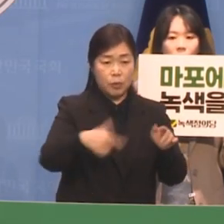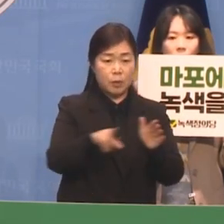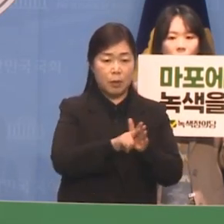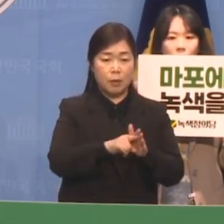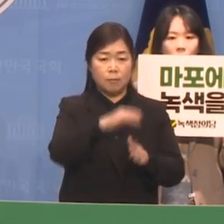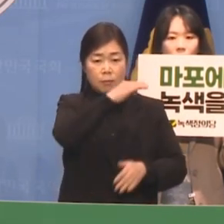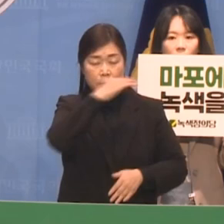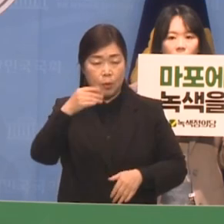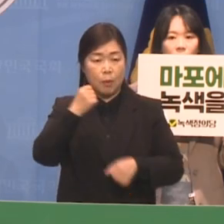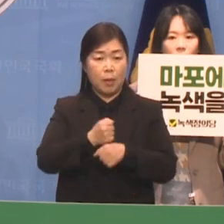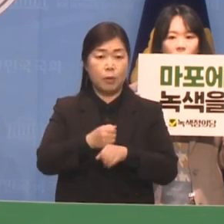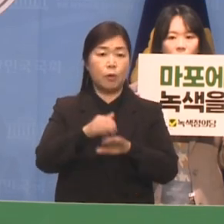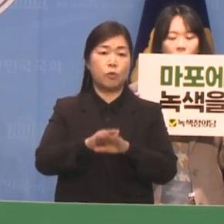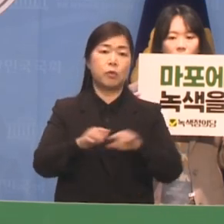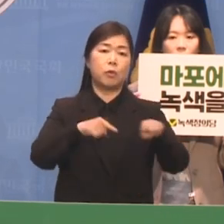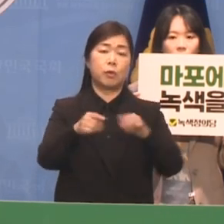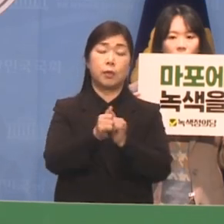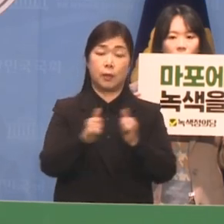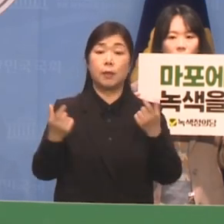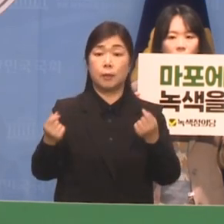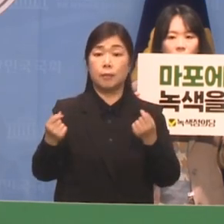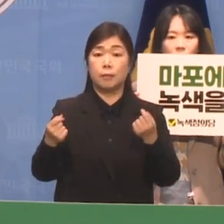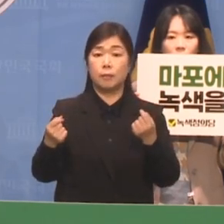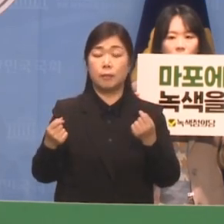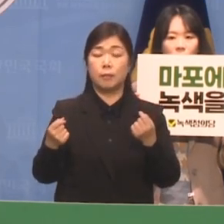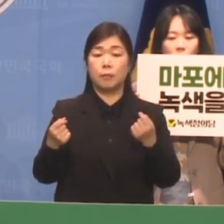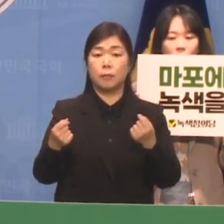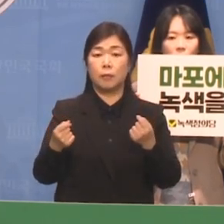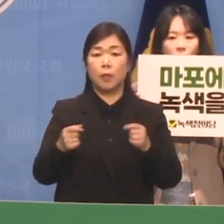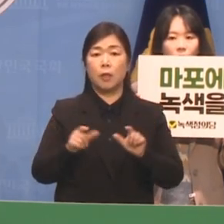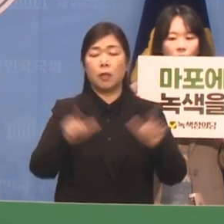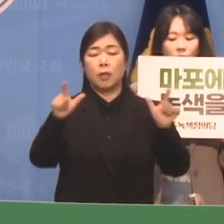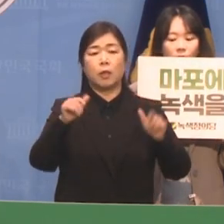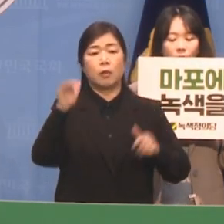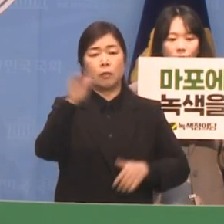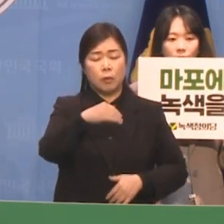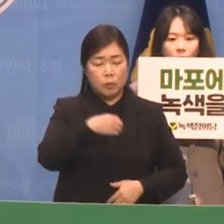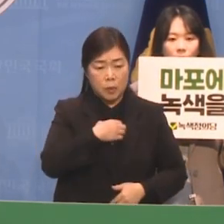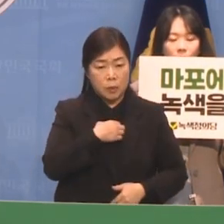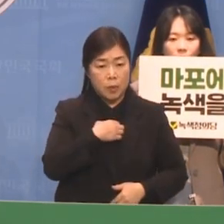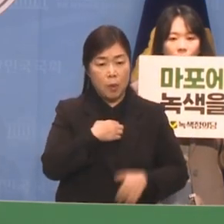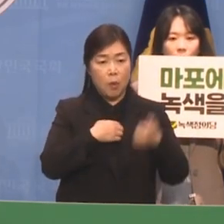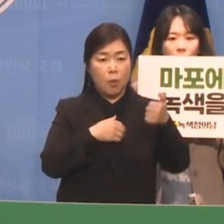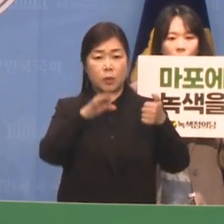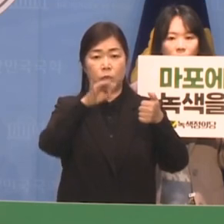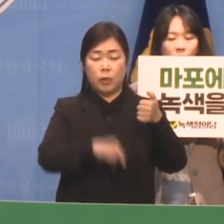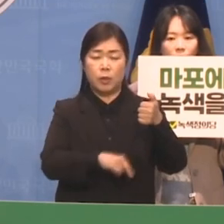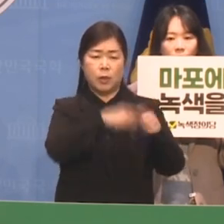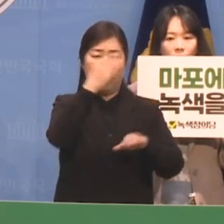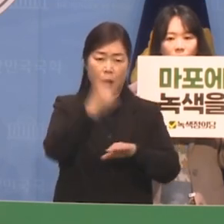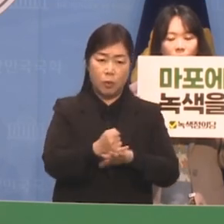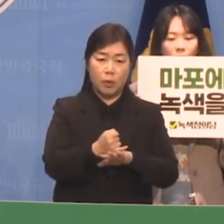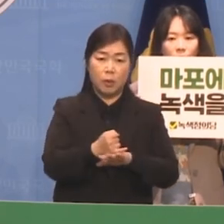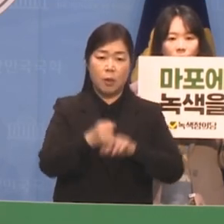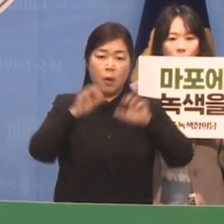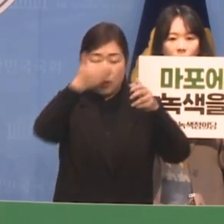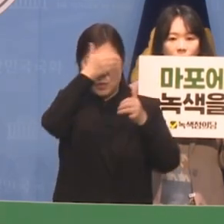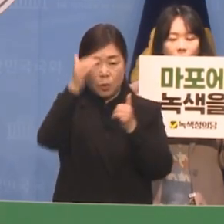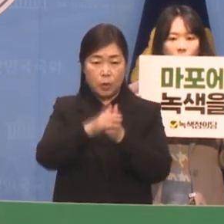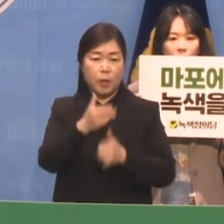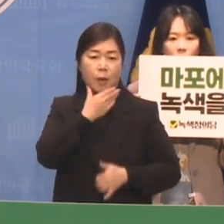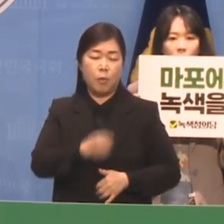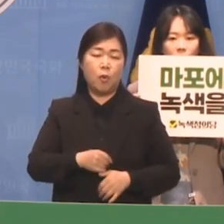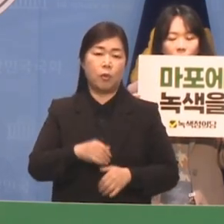제대로 짓는 정치입니다. 기후 대응 지수 OECD 최하위, 어린이 청소년